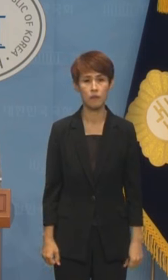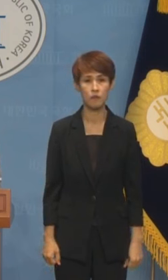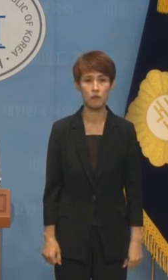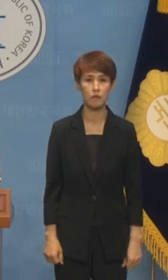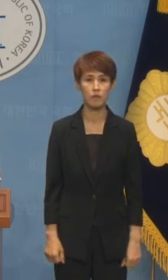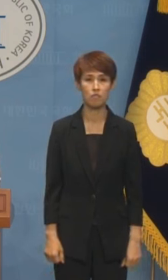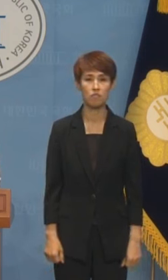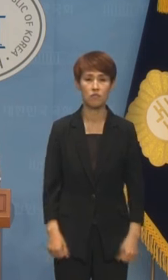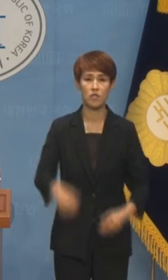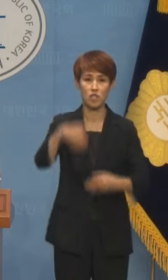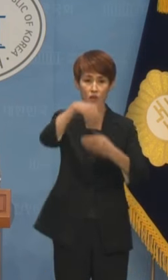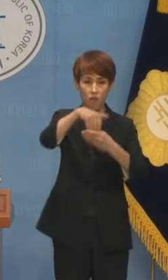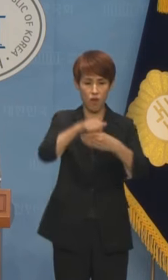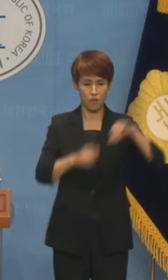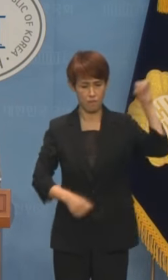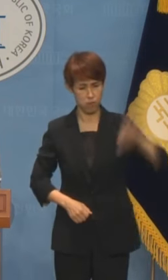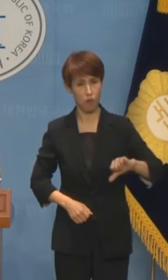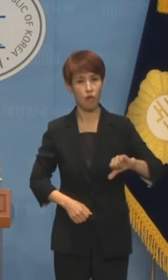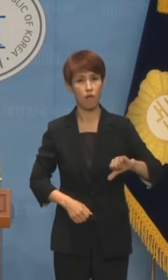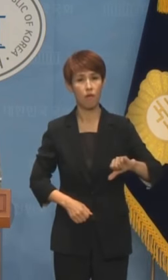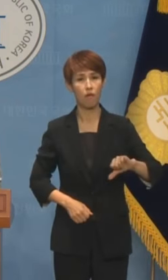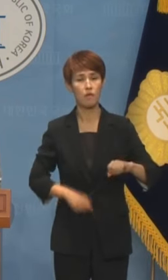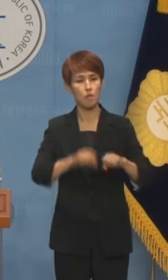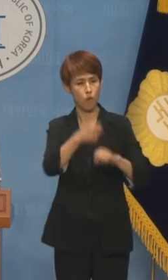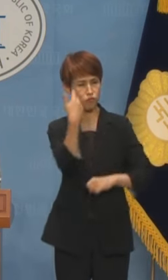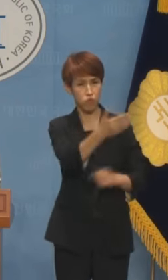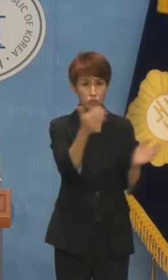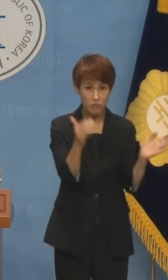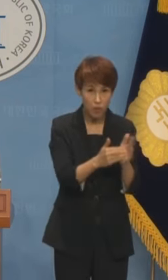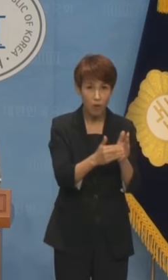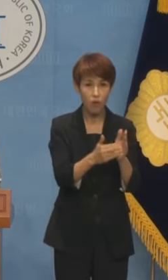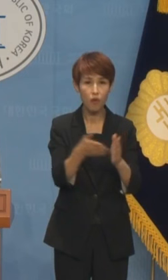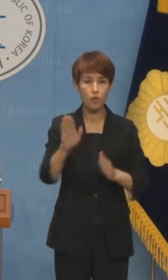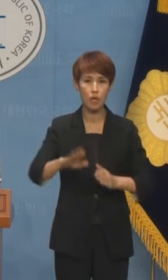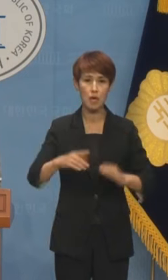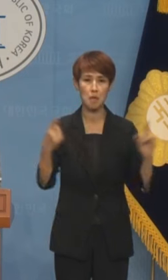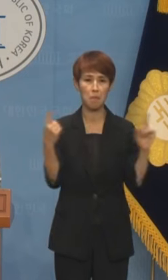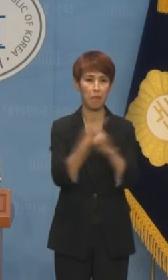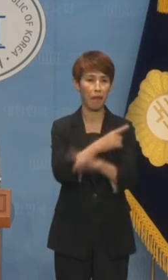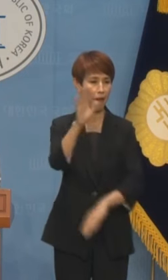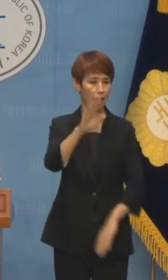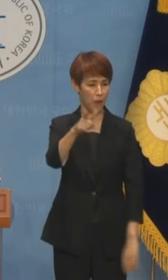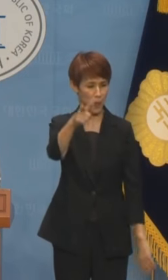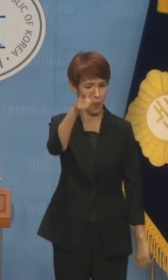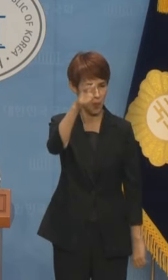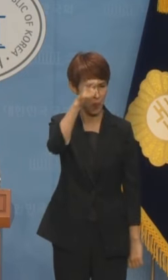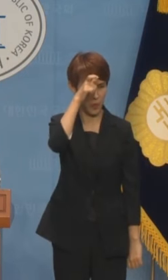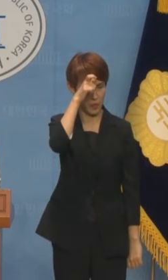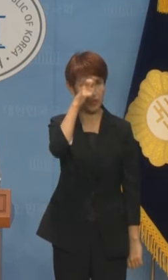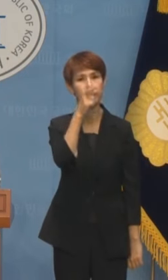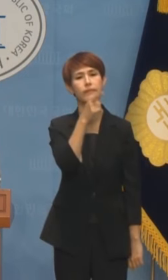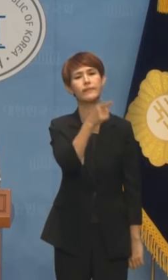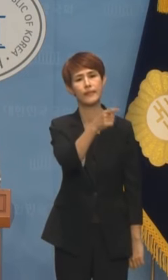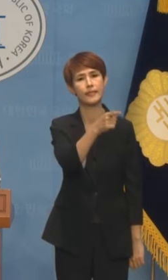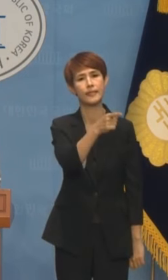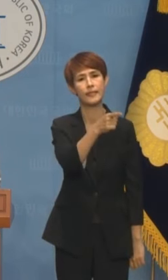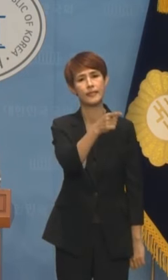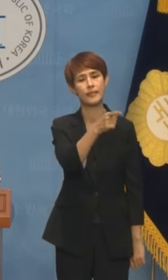총선 참패라는 국민의 심판에도 바꾸는 신용조차 않는 대통령의 고집불통을